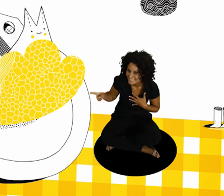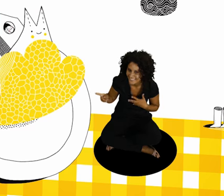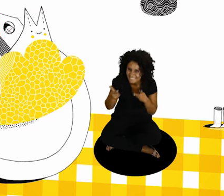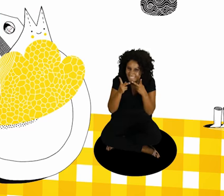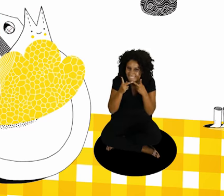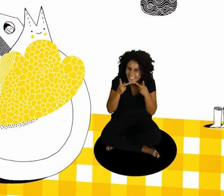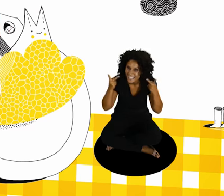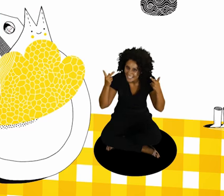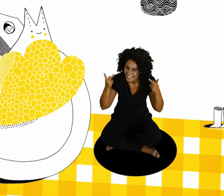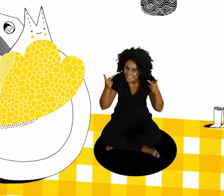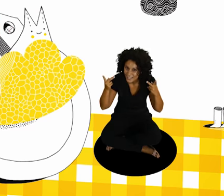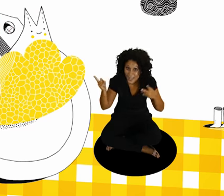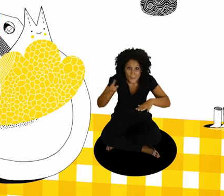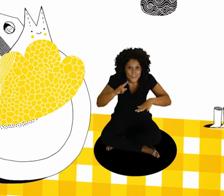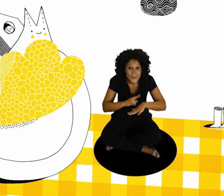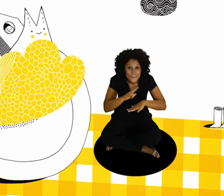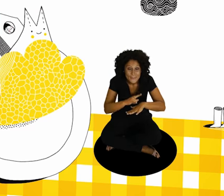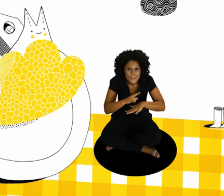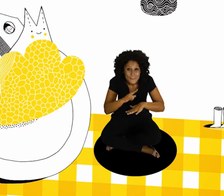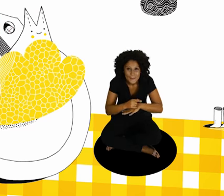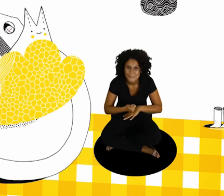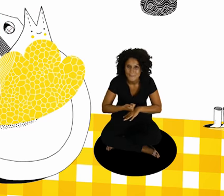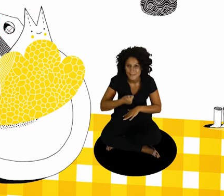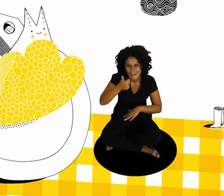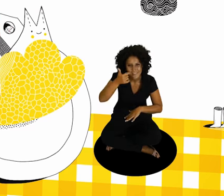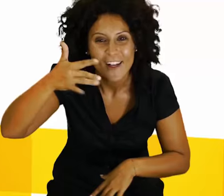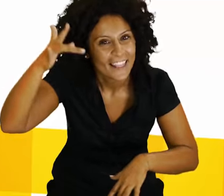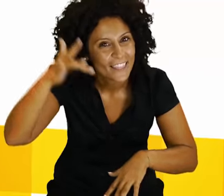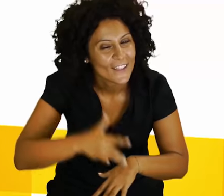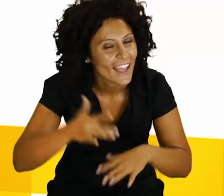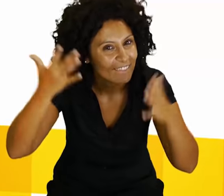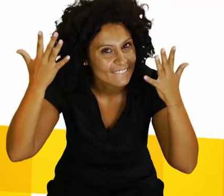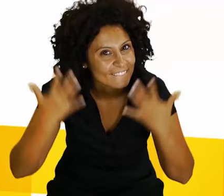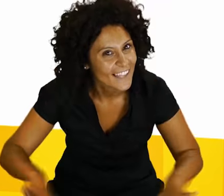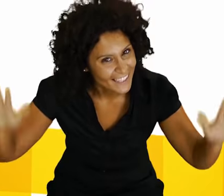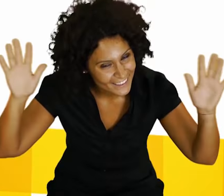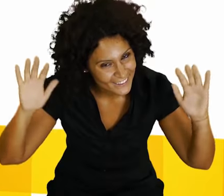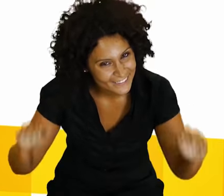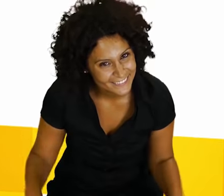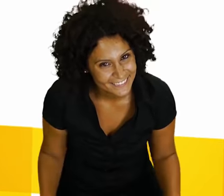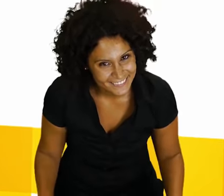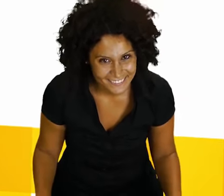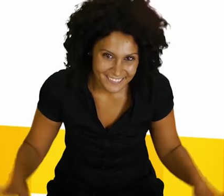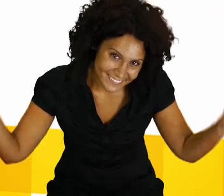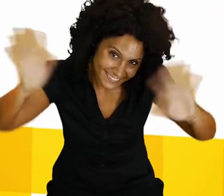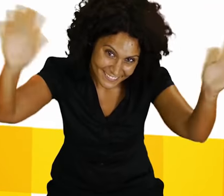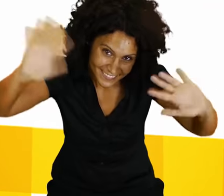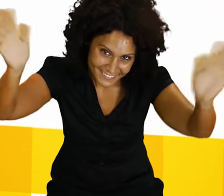respirò a fondo, poi finì con un sorriso da lumaca la sua prima e unica corsa.